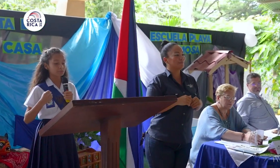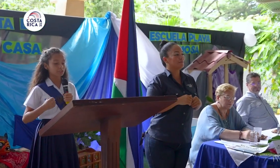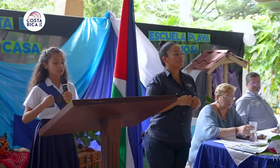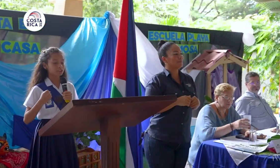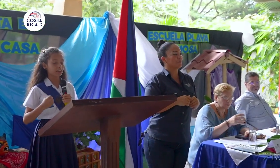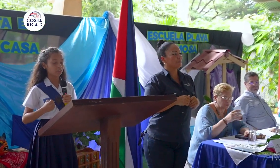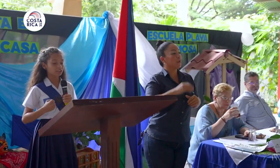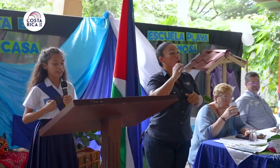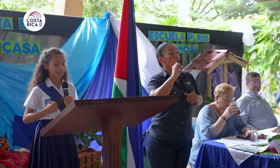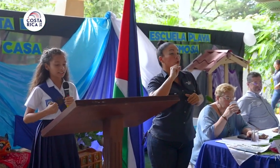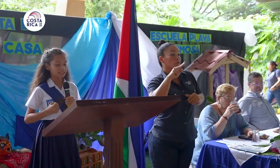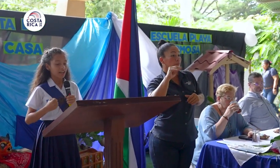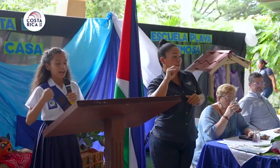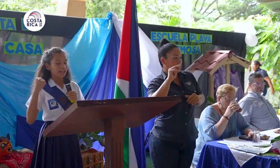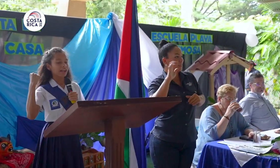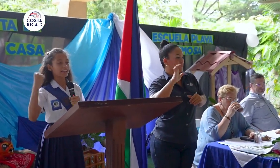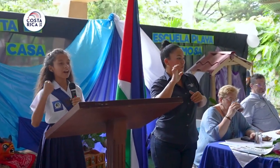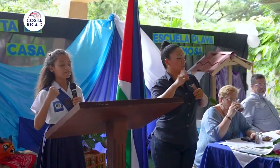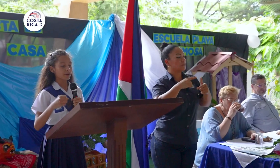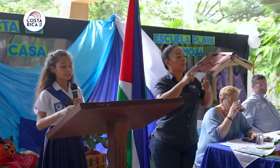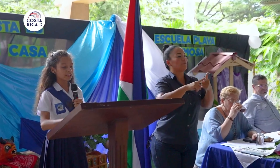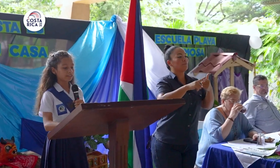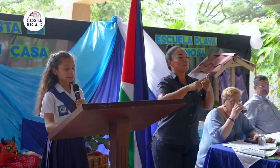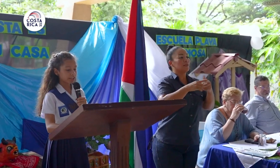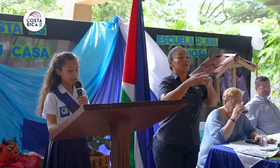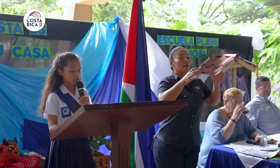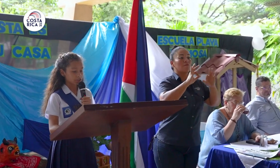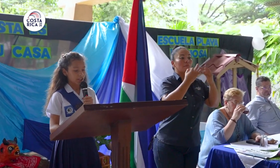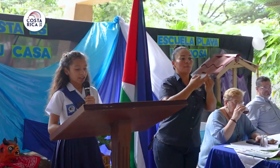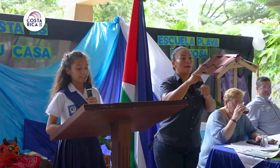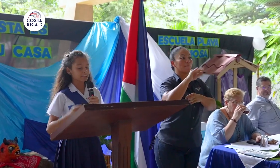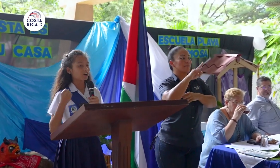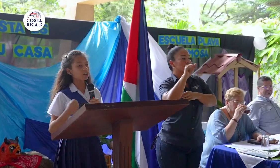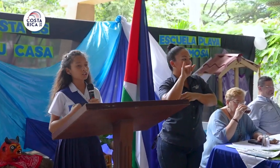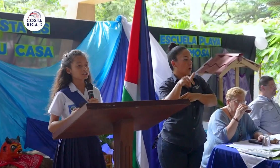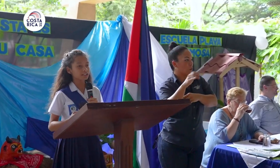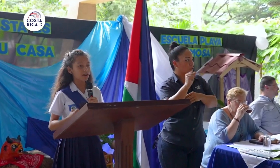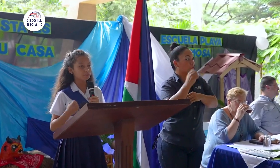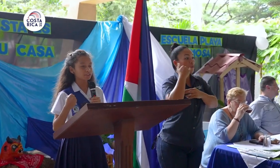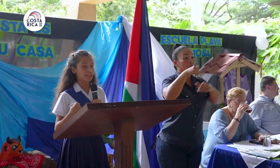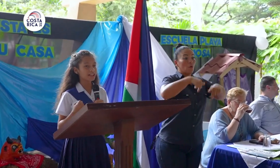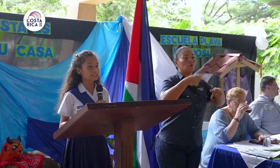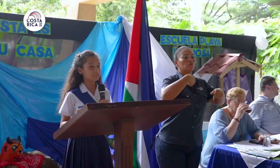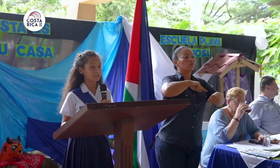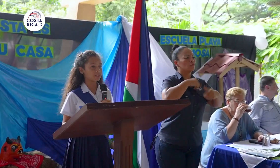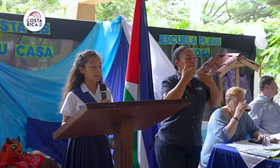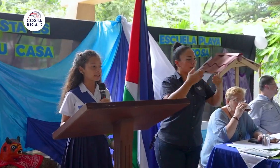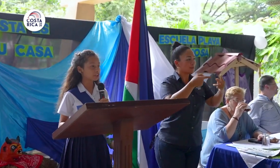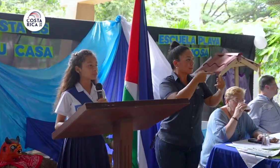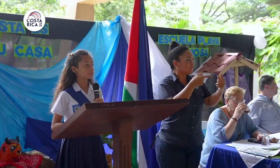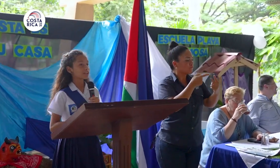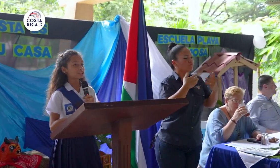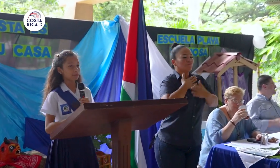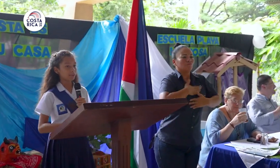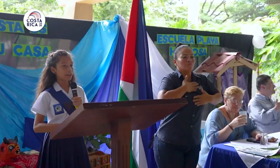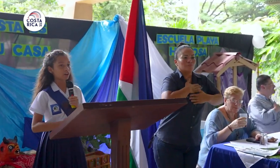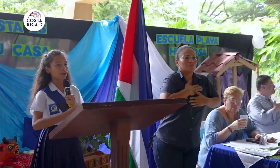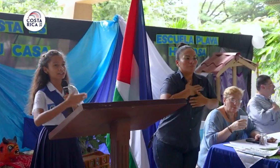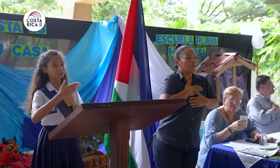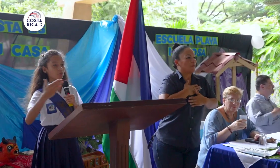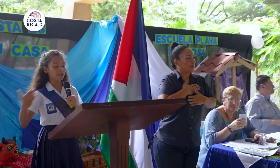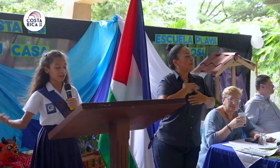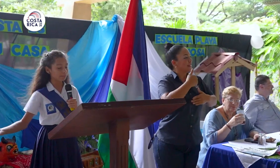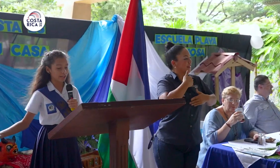Osmín Espinosa Contreras, a la gran familia Vallejos, es que hoy gozamos de este privilegio